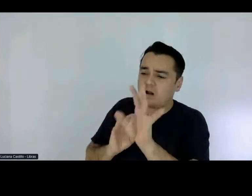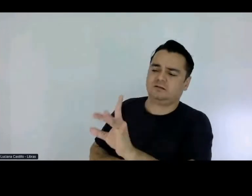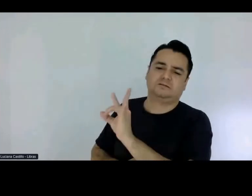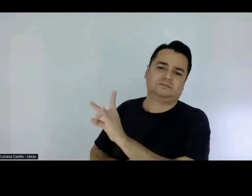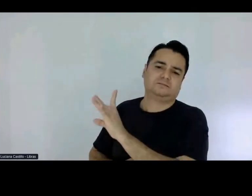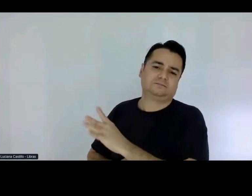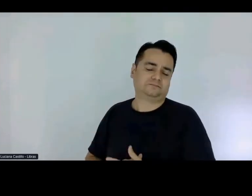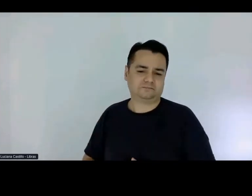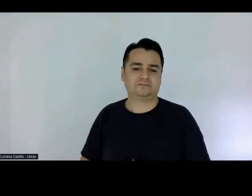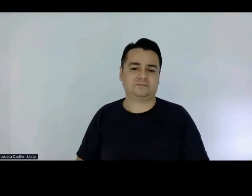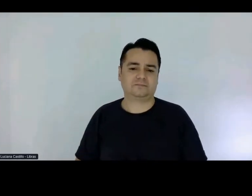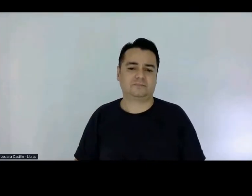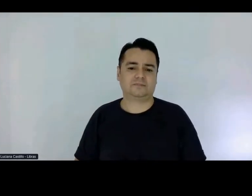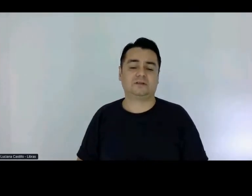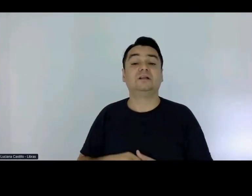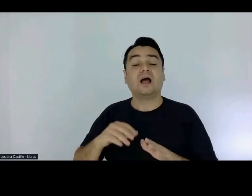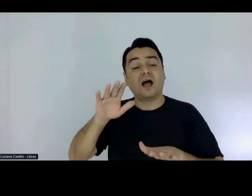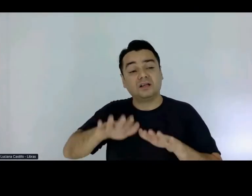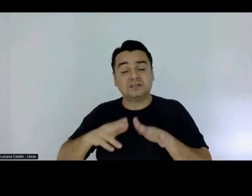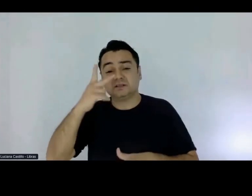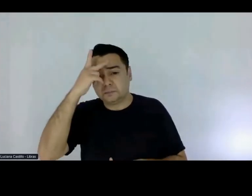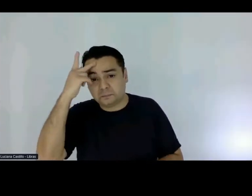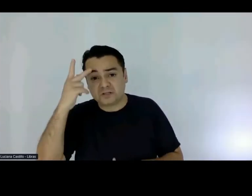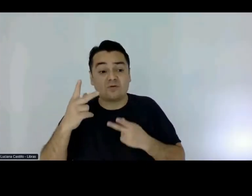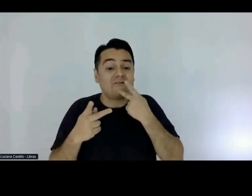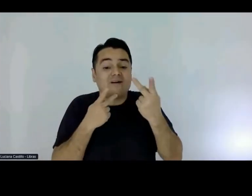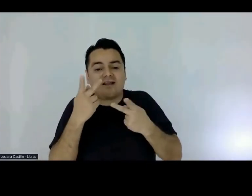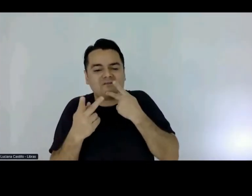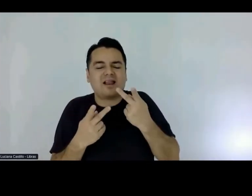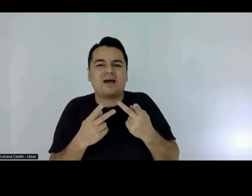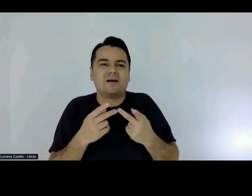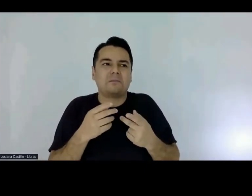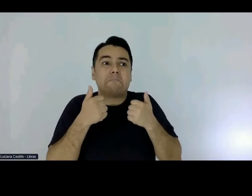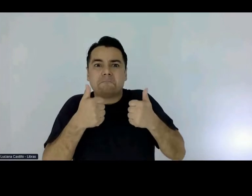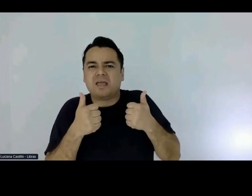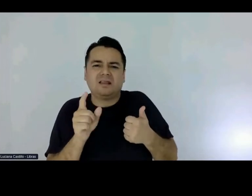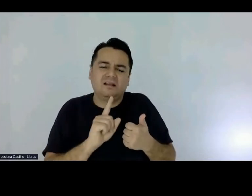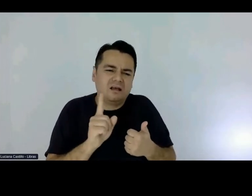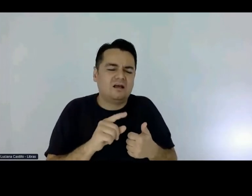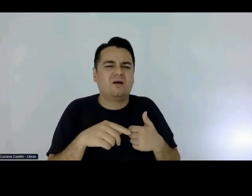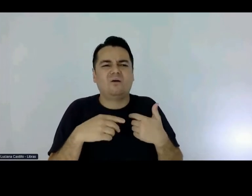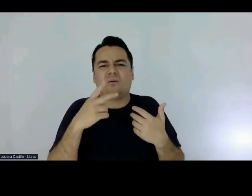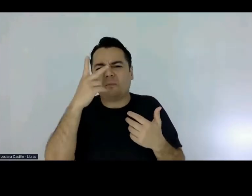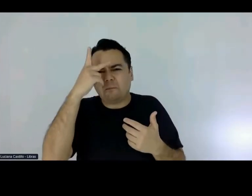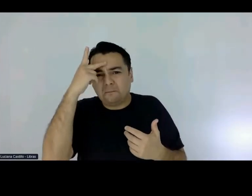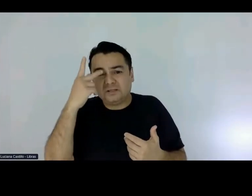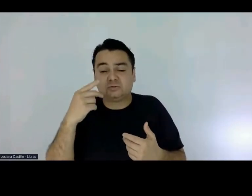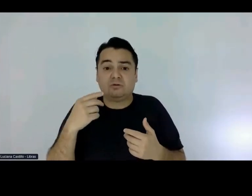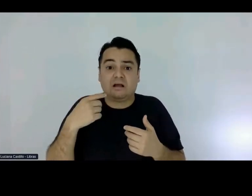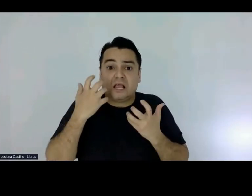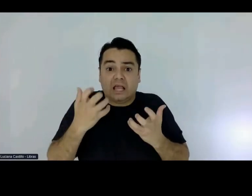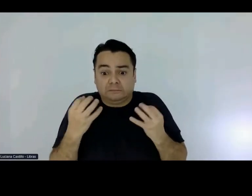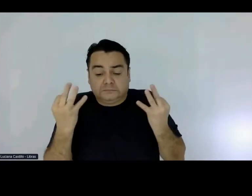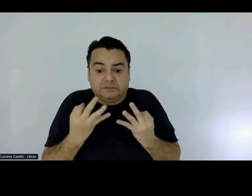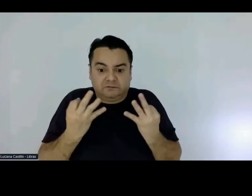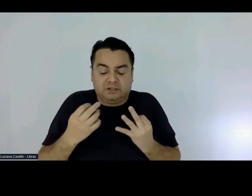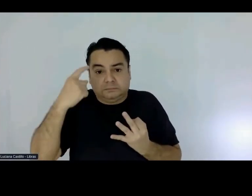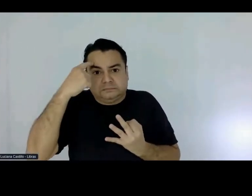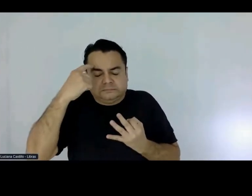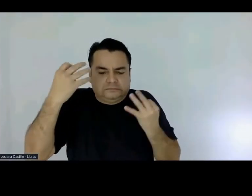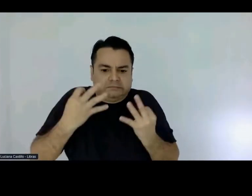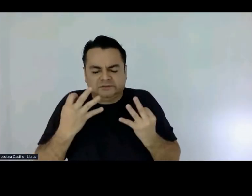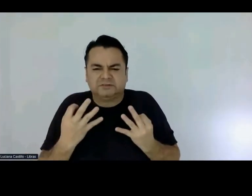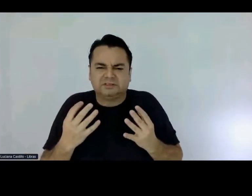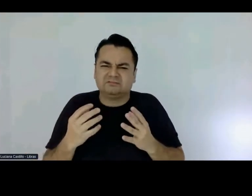enfim, pessoas que gaguejam, pessoas que são perfeccionistas, e cada uma dentro das suas caixinhas, dentro das suas